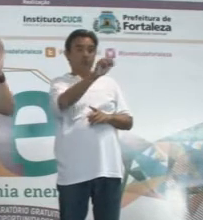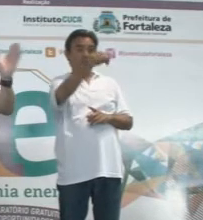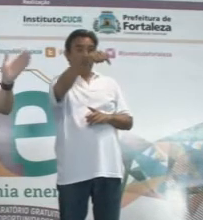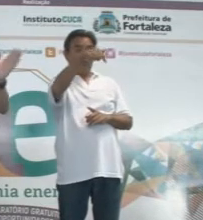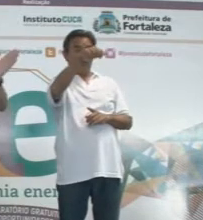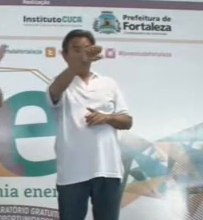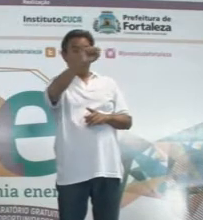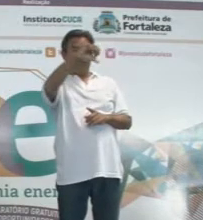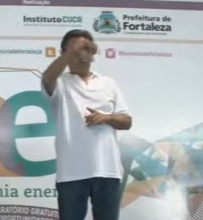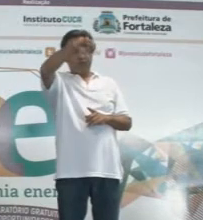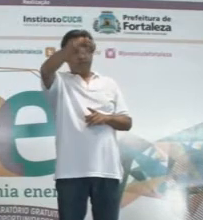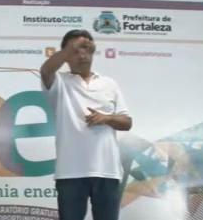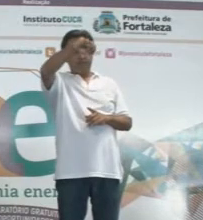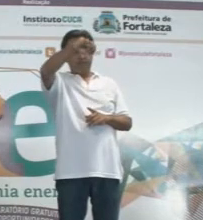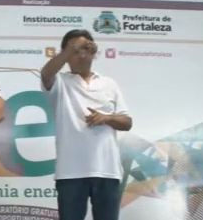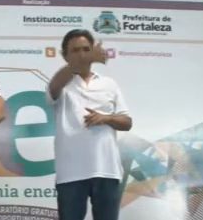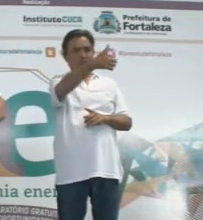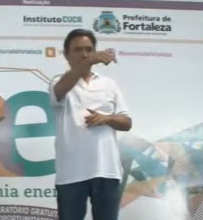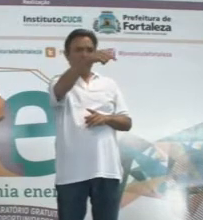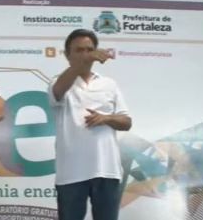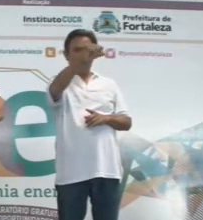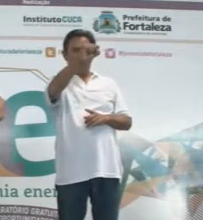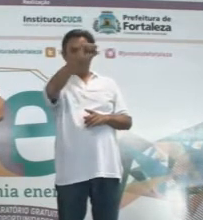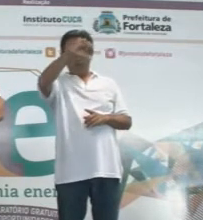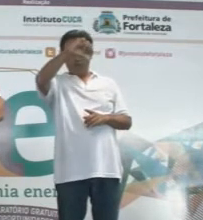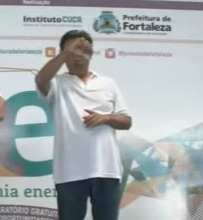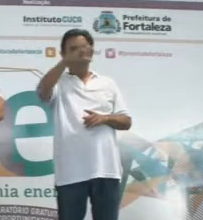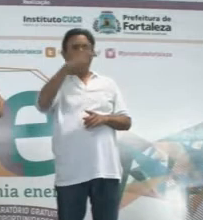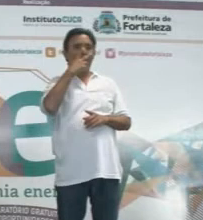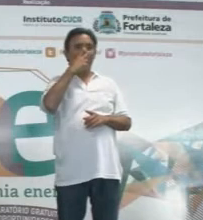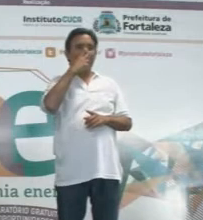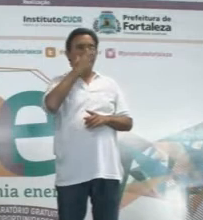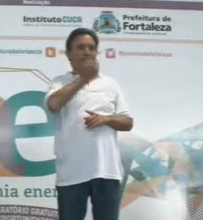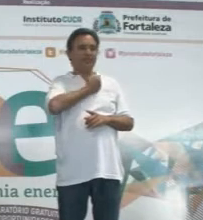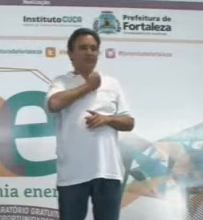1789, bota um e vai só subindo, né? Parece até o número de candidato, né?